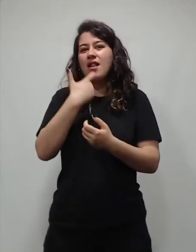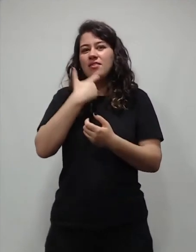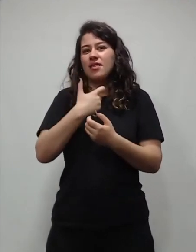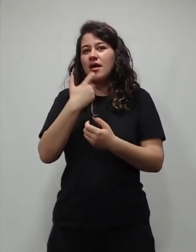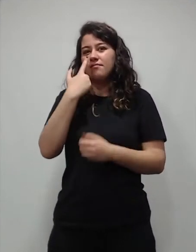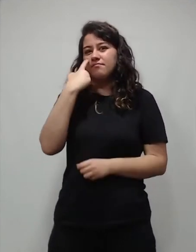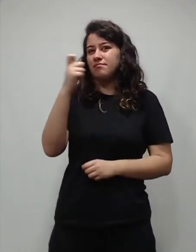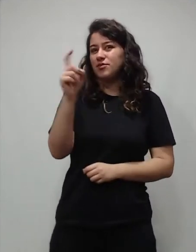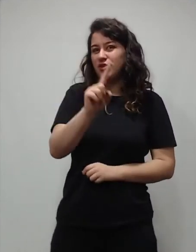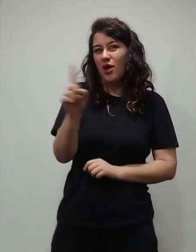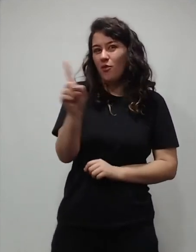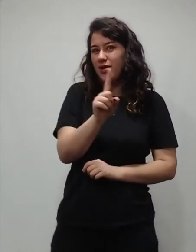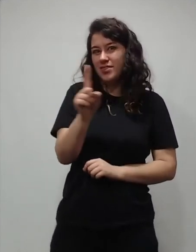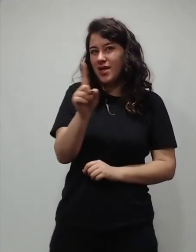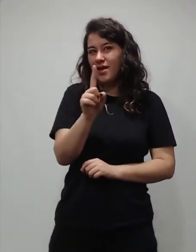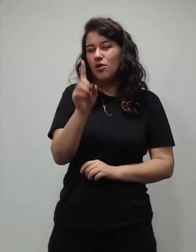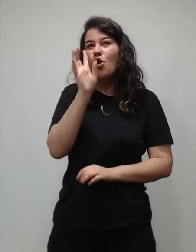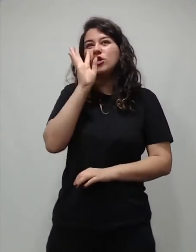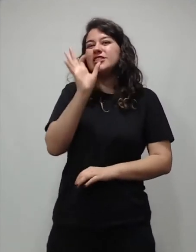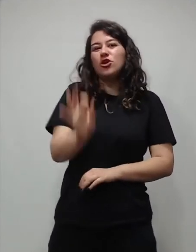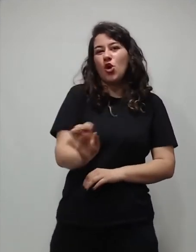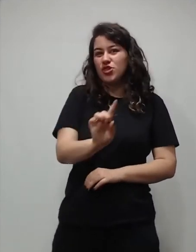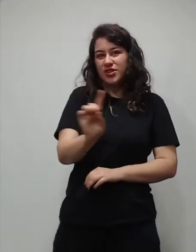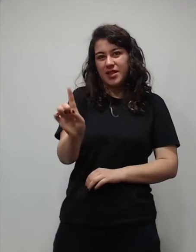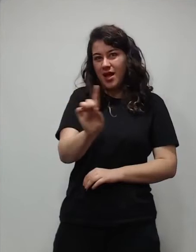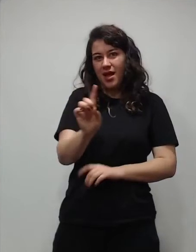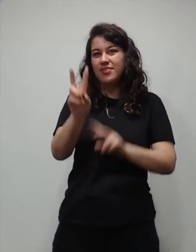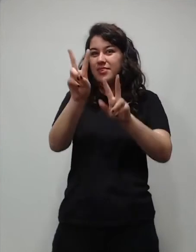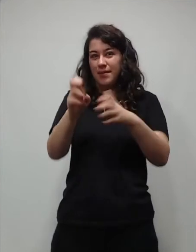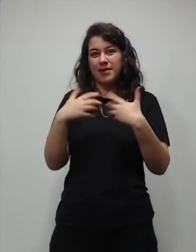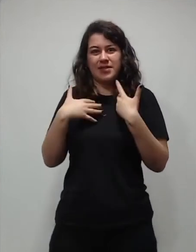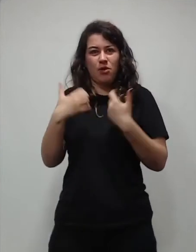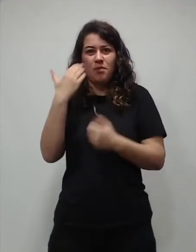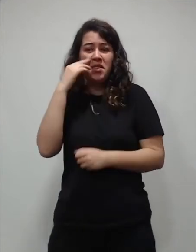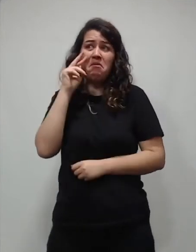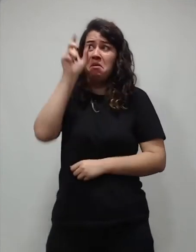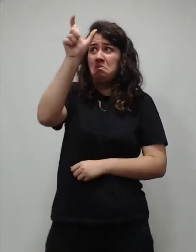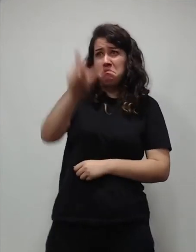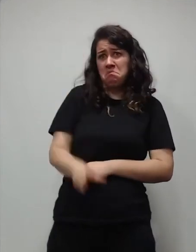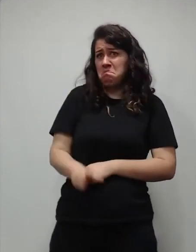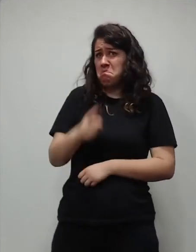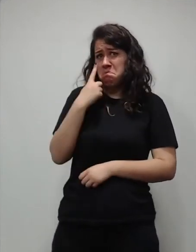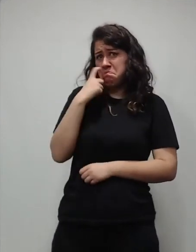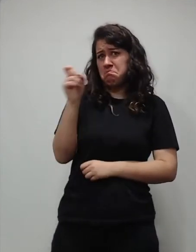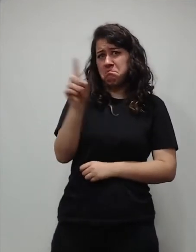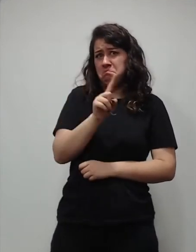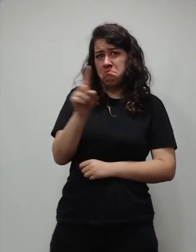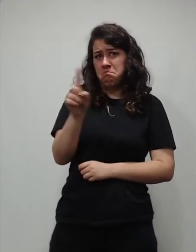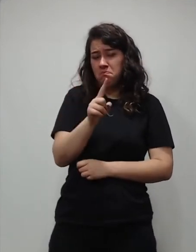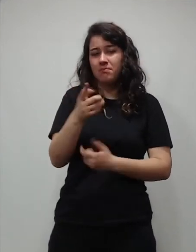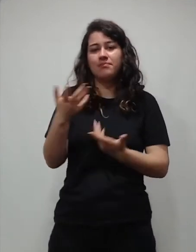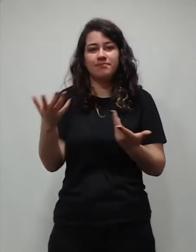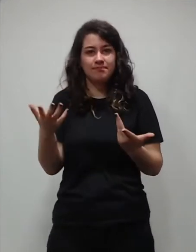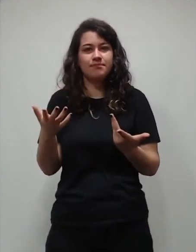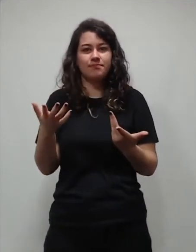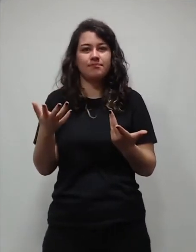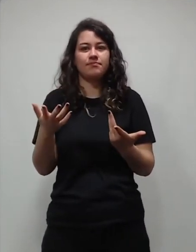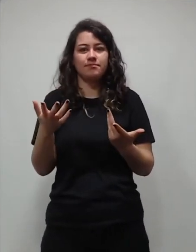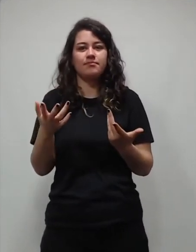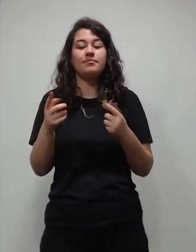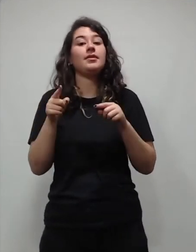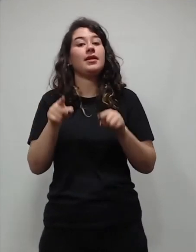simple vista muchas veces un tema de salud mental, y esto tiene